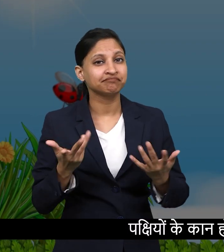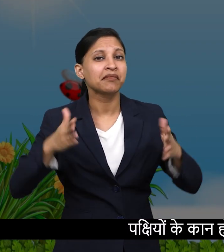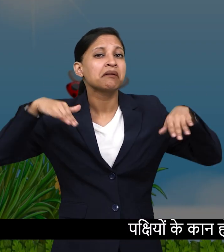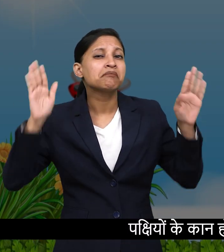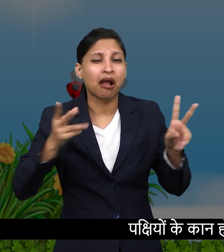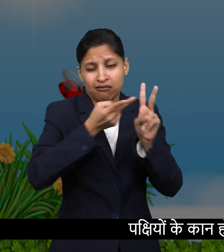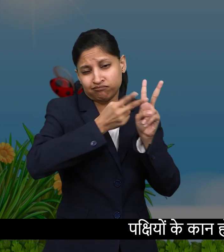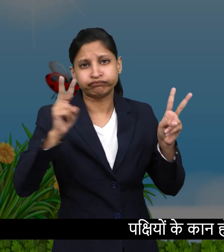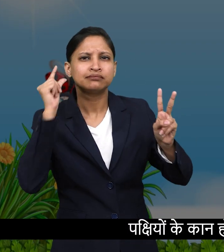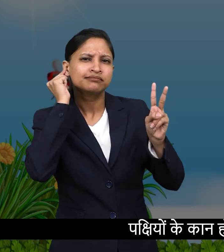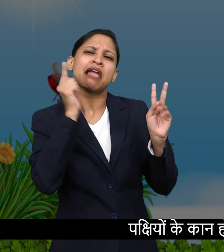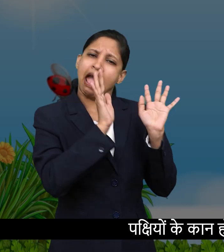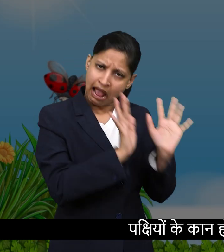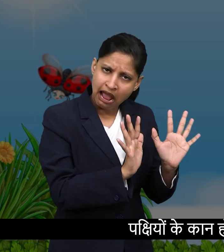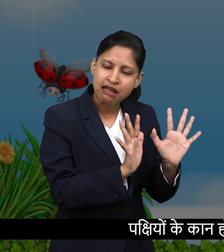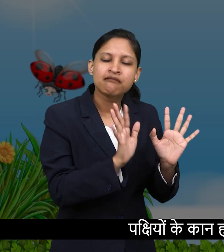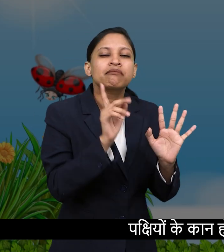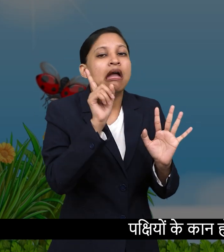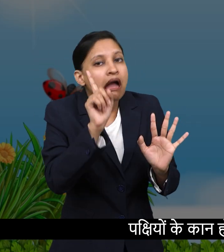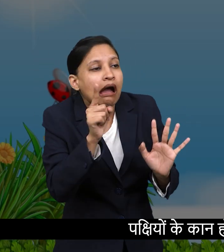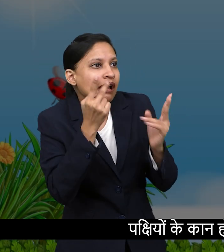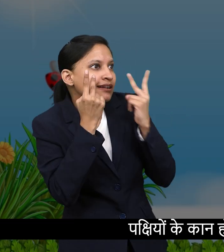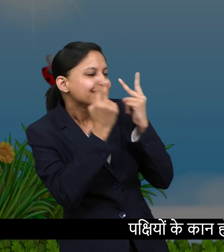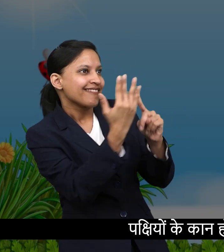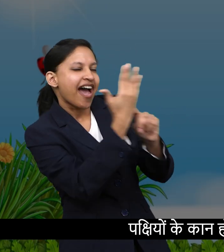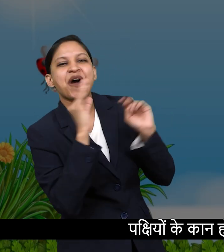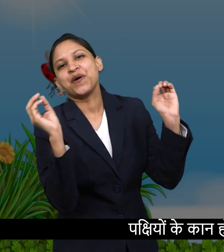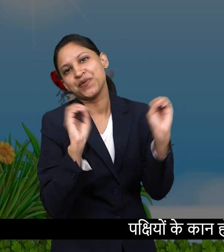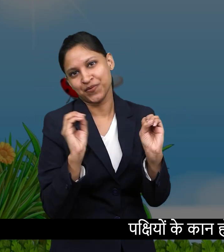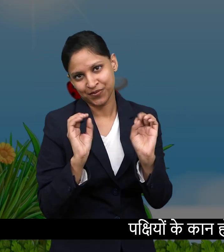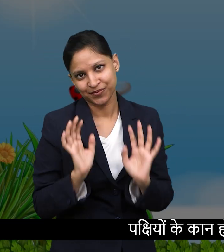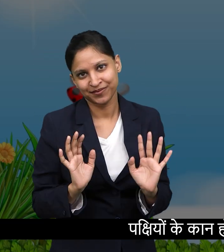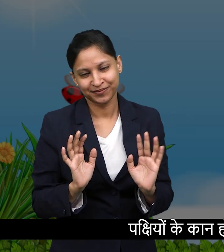पक्षियों के कान होते हैं, लेकिन वे बाहर से दिखाई नहीं देते।